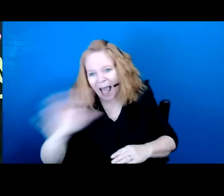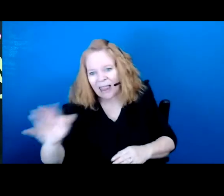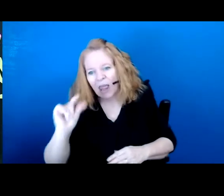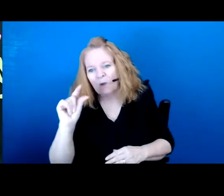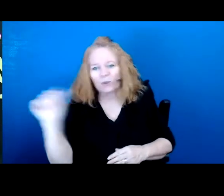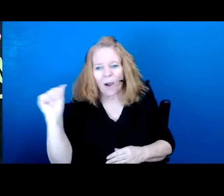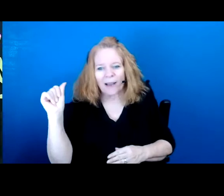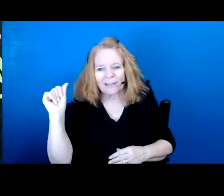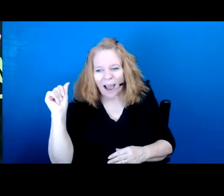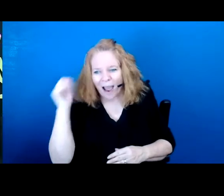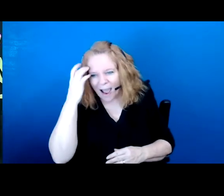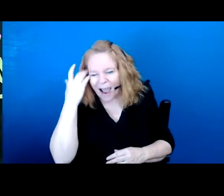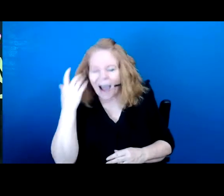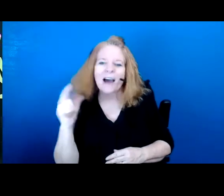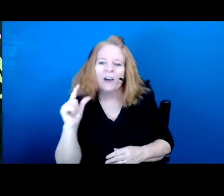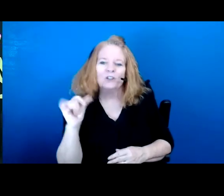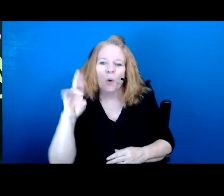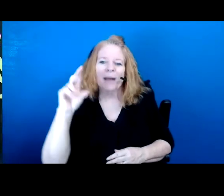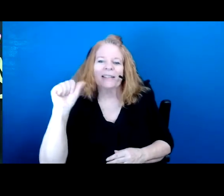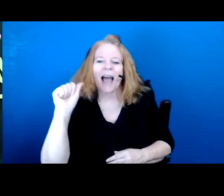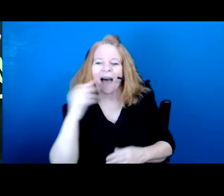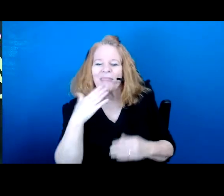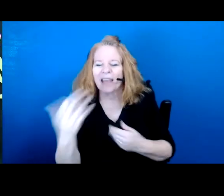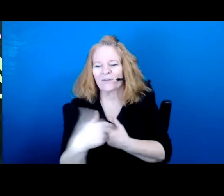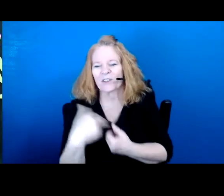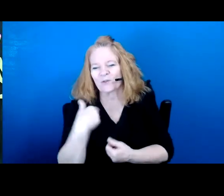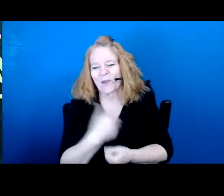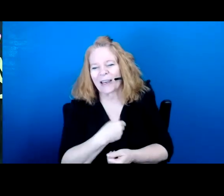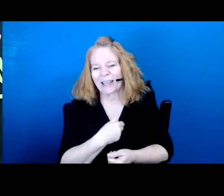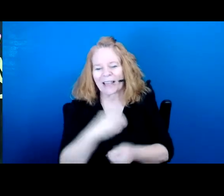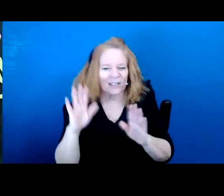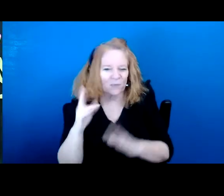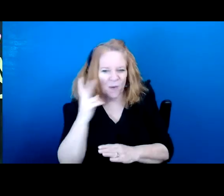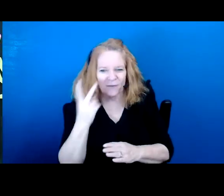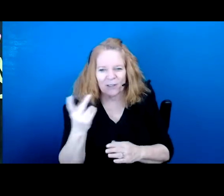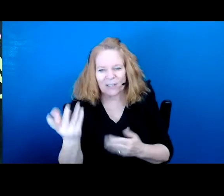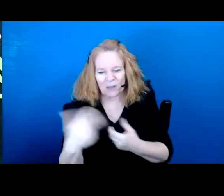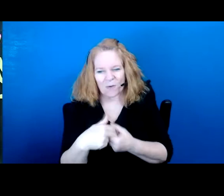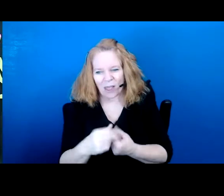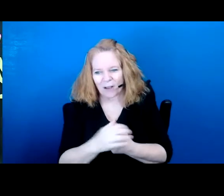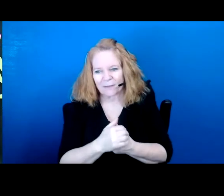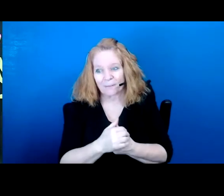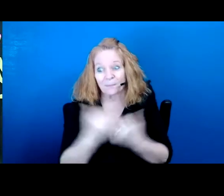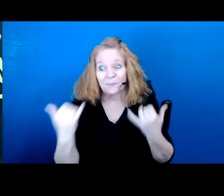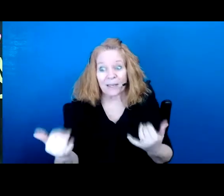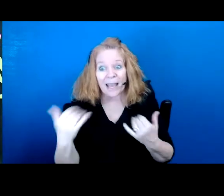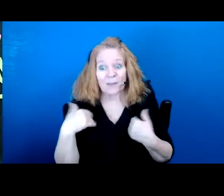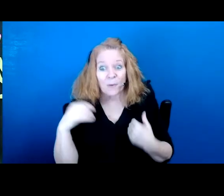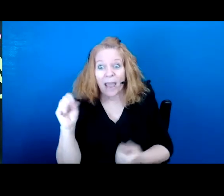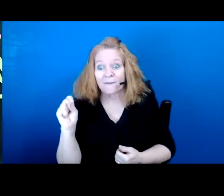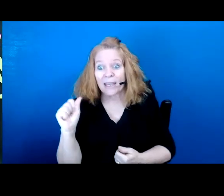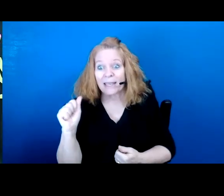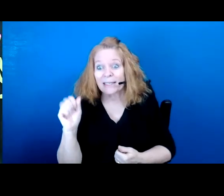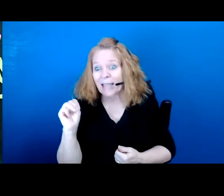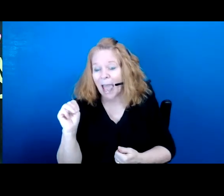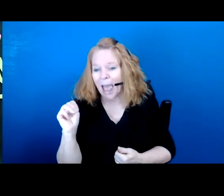hola hola hola cha cha cha chá qué bueno que nos acompañas y quien sigue